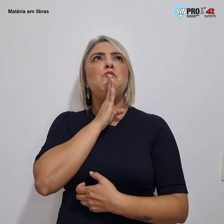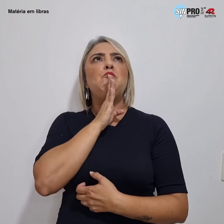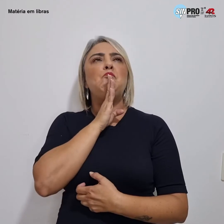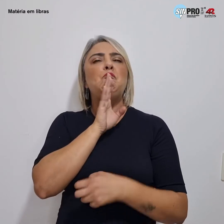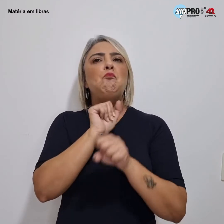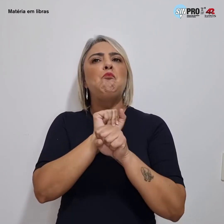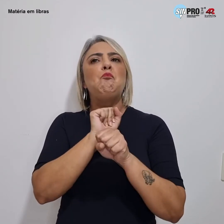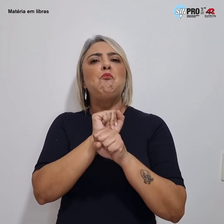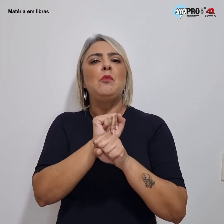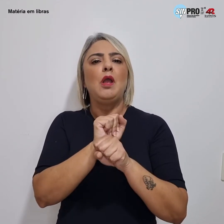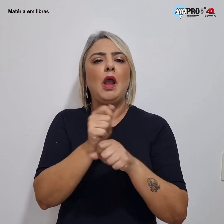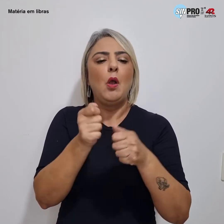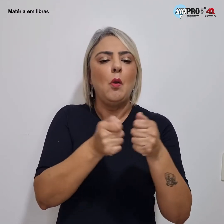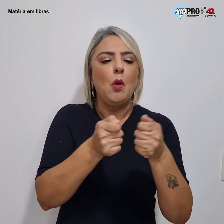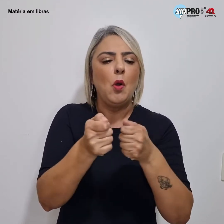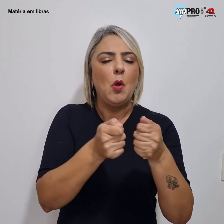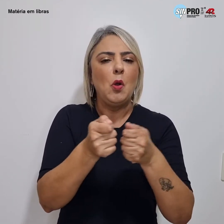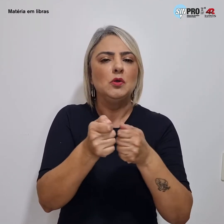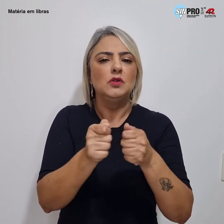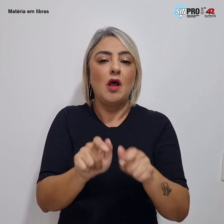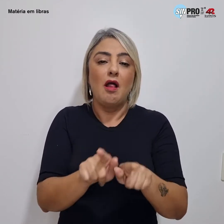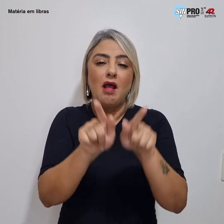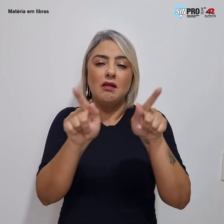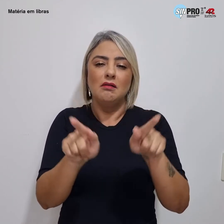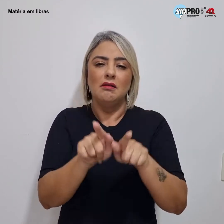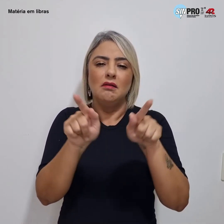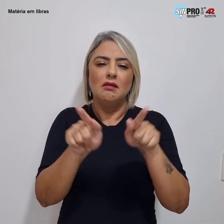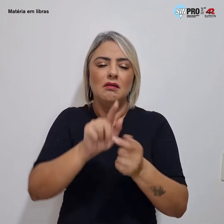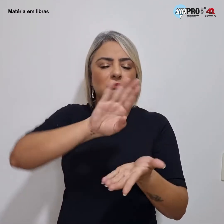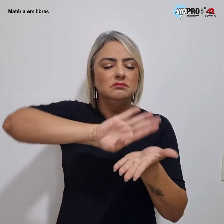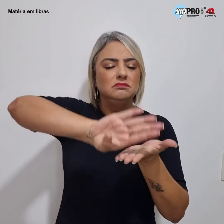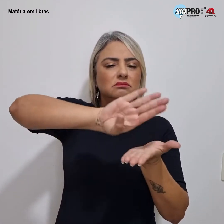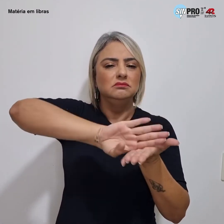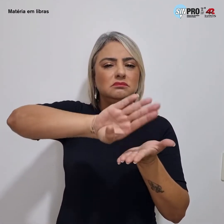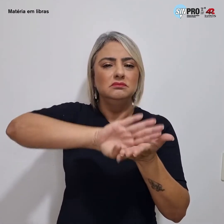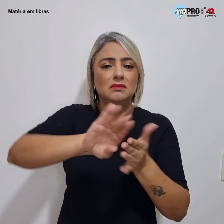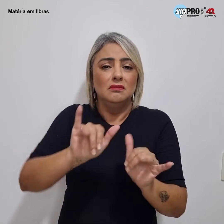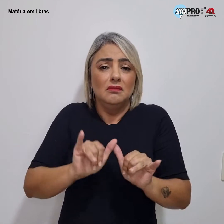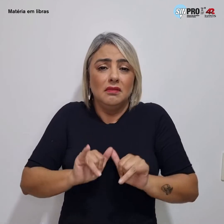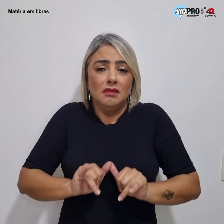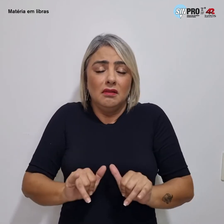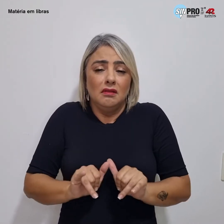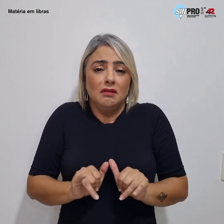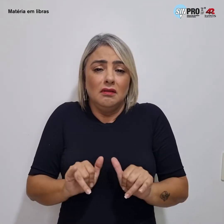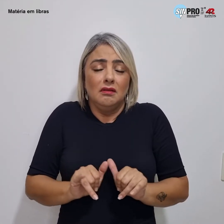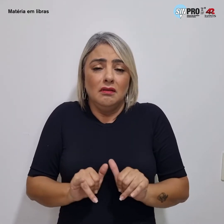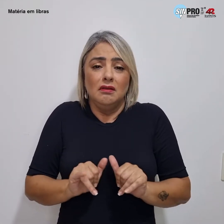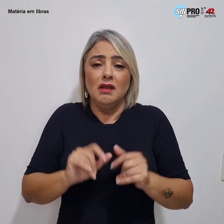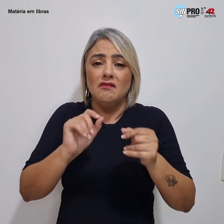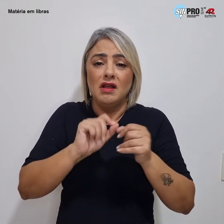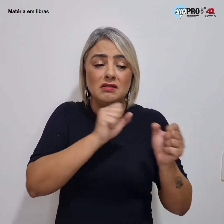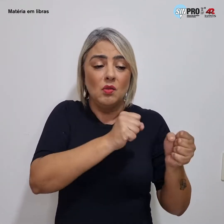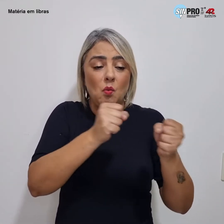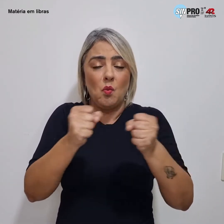anestesiada. Controla-se a gramática da exclusão e do sofrimento, exercendo